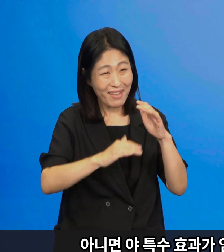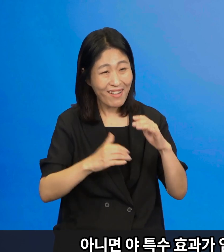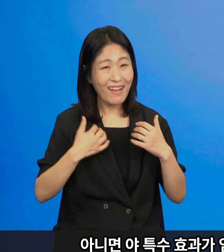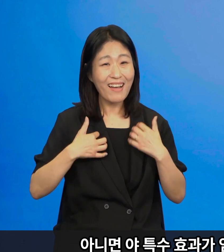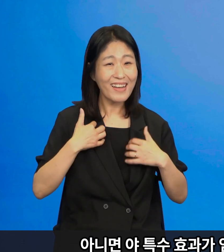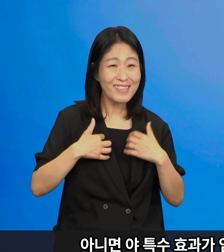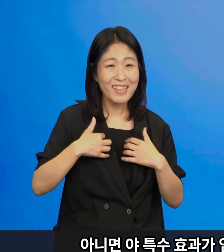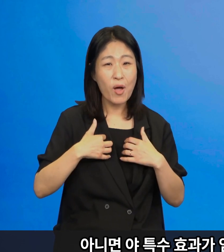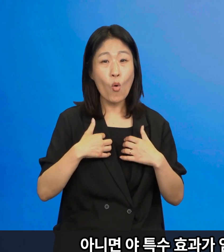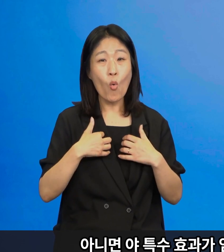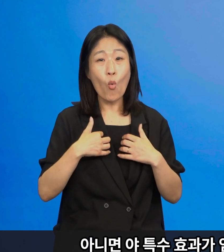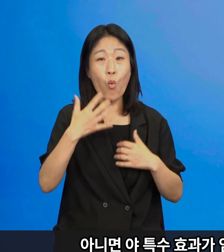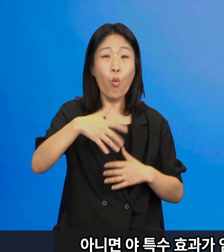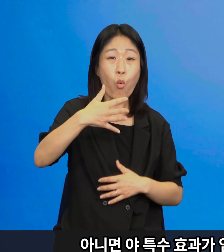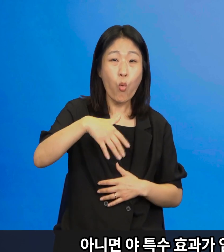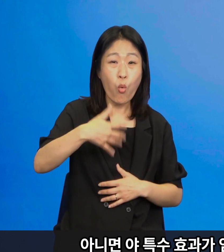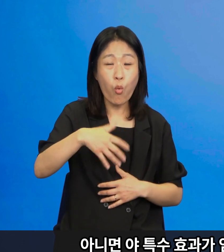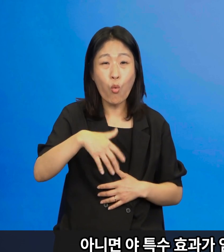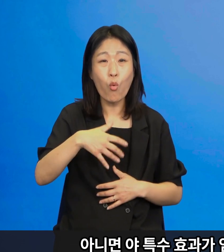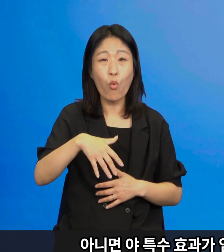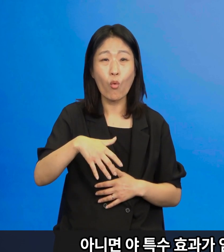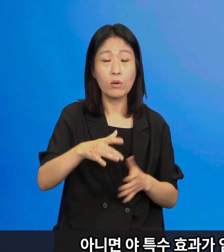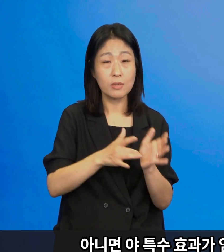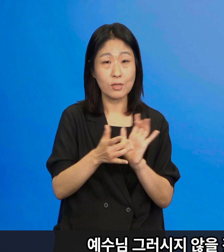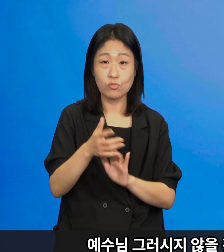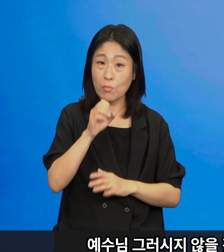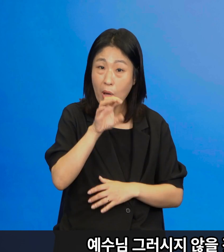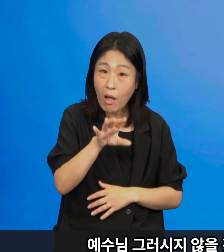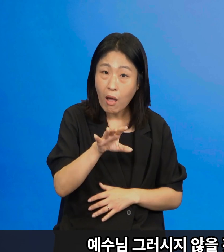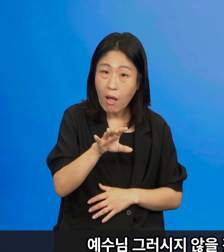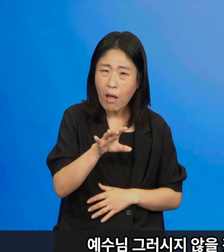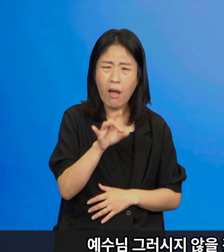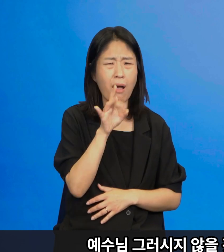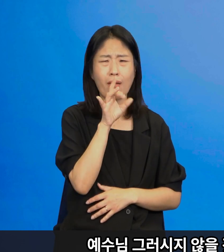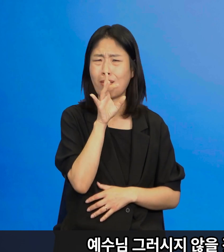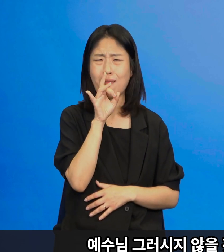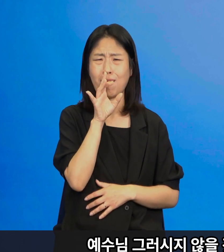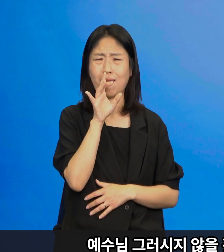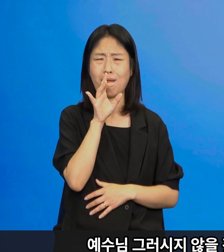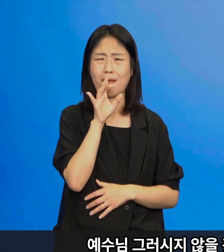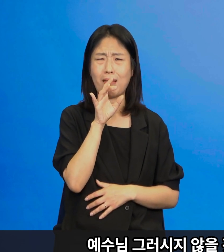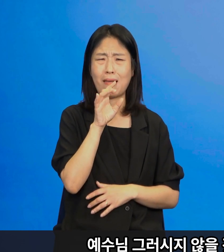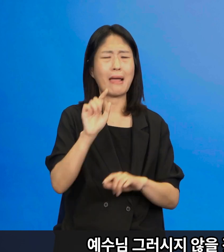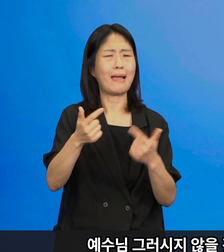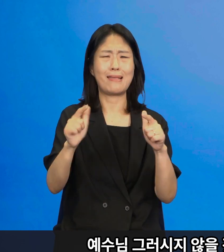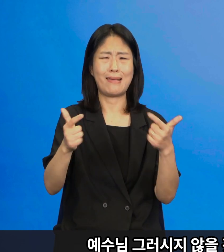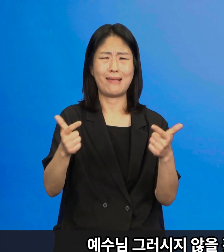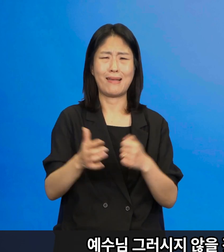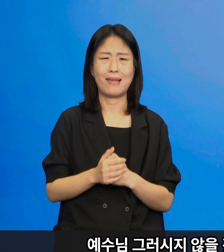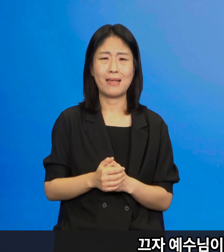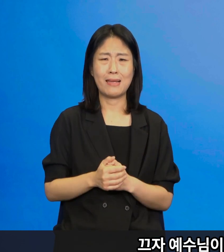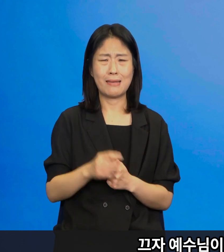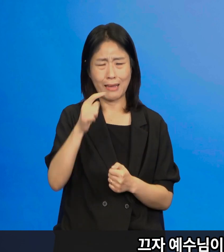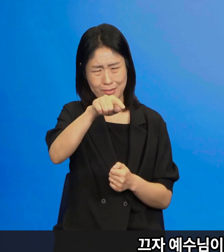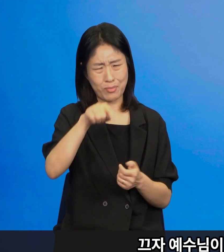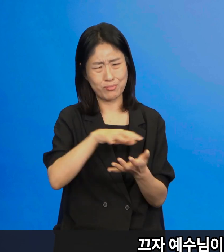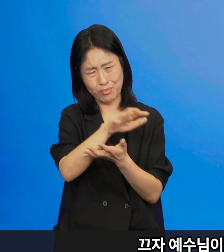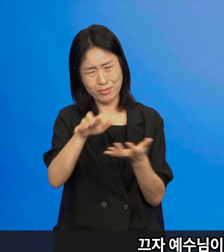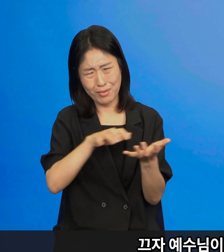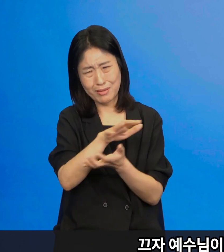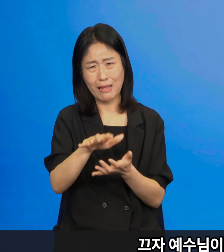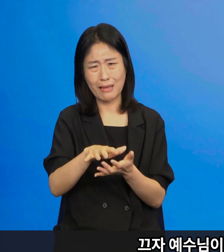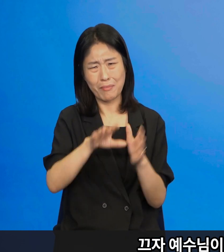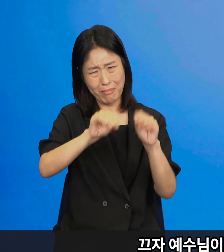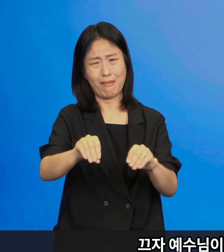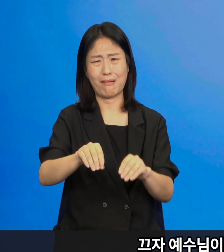야, 특수효과가 엄청나네, 요즘 아주 발전했어. 예수님 그러시지 않을 것 같아요. 야, 정신사납다, 야, 끄자.